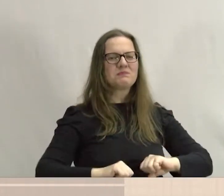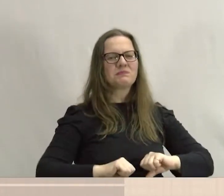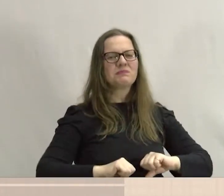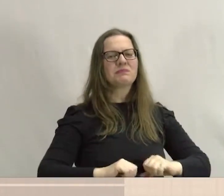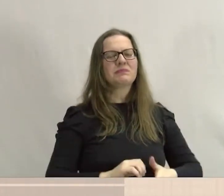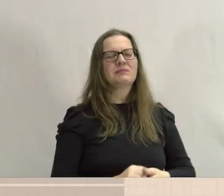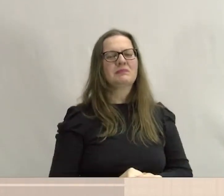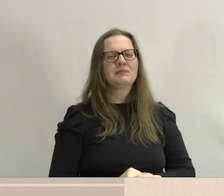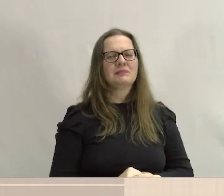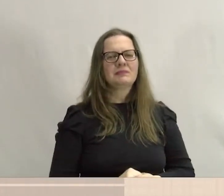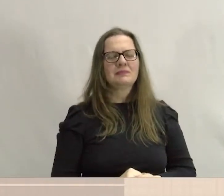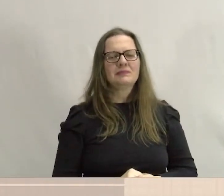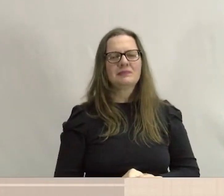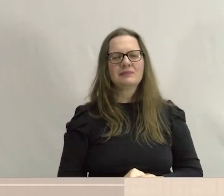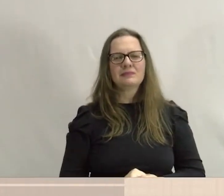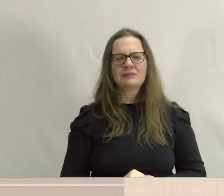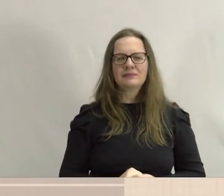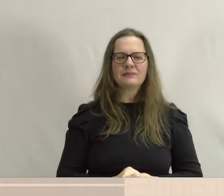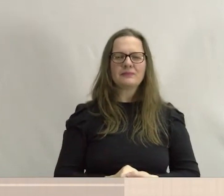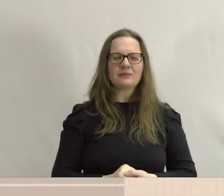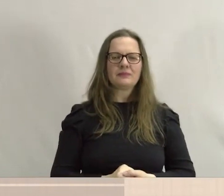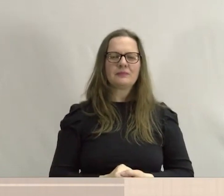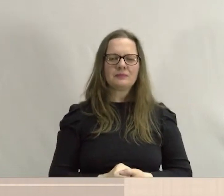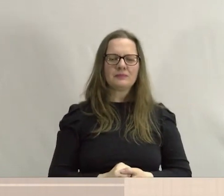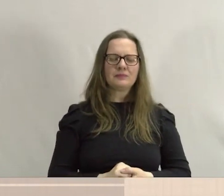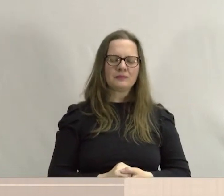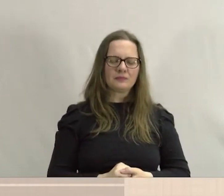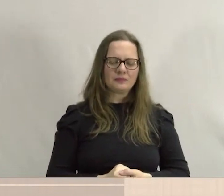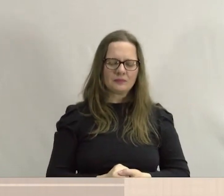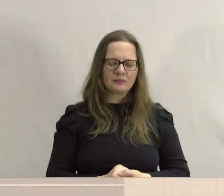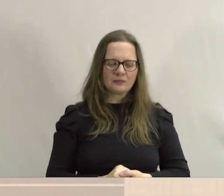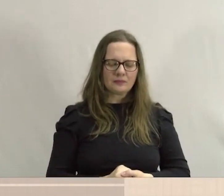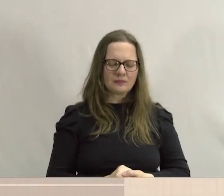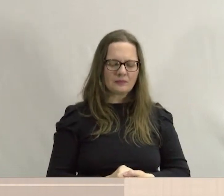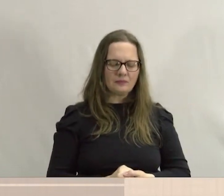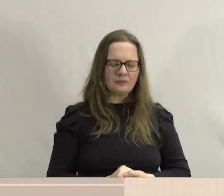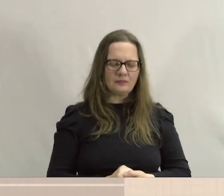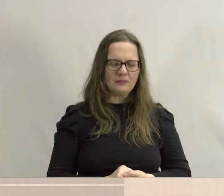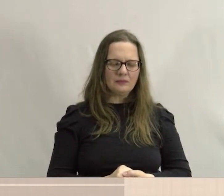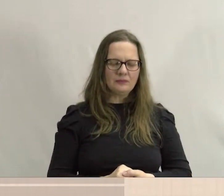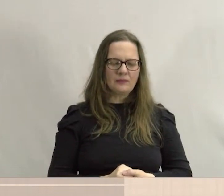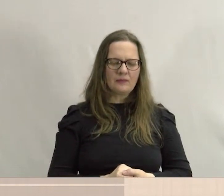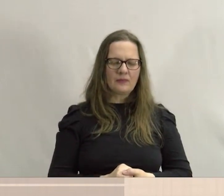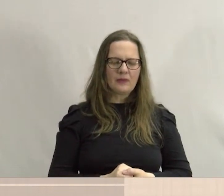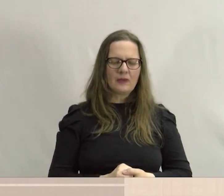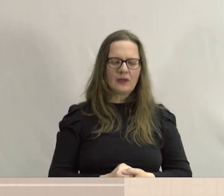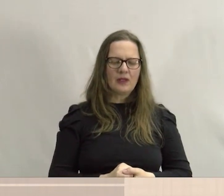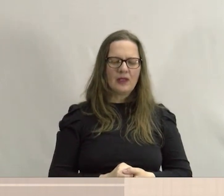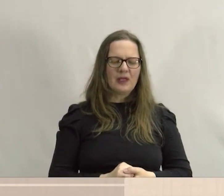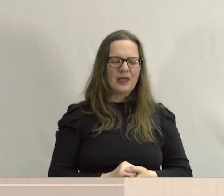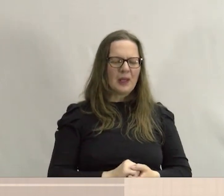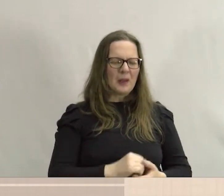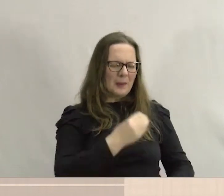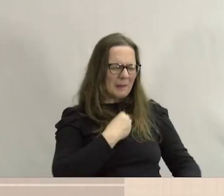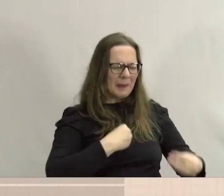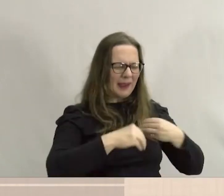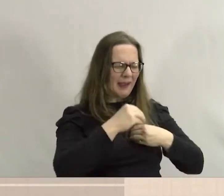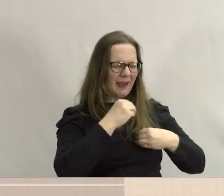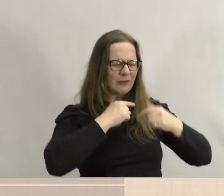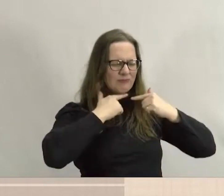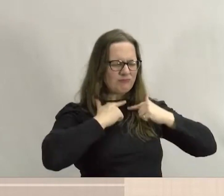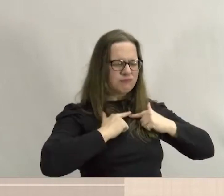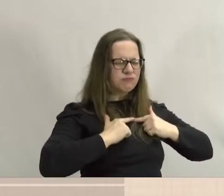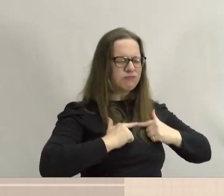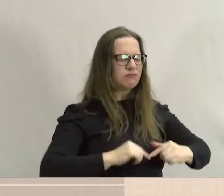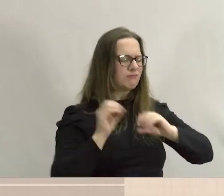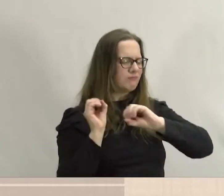22. No sentido de que, quanto ao trato passado, vos despojeis do velho homem, que se corrompe